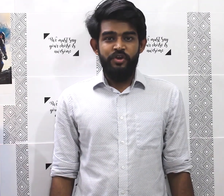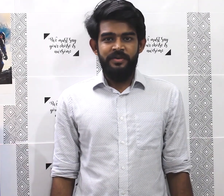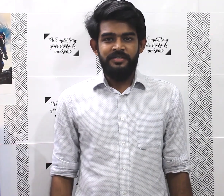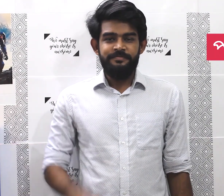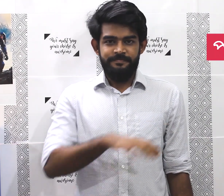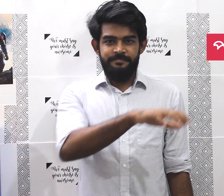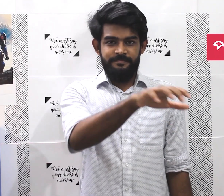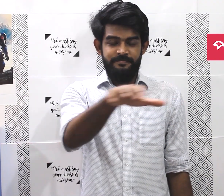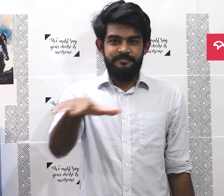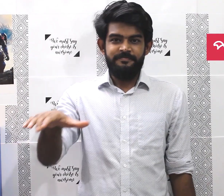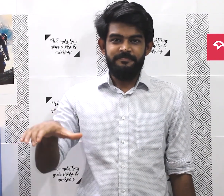পরিবার,